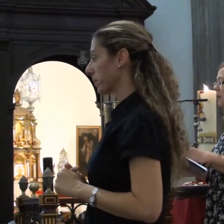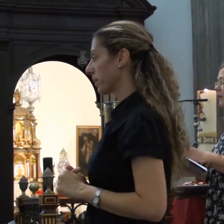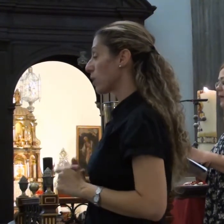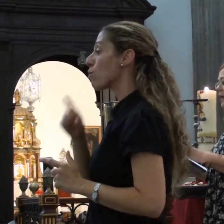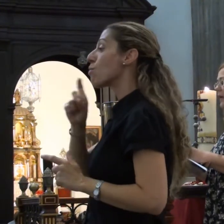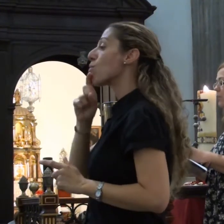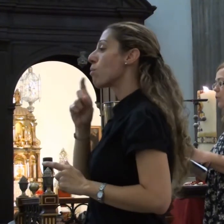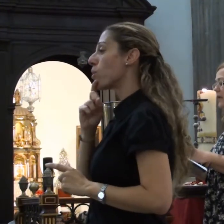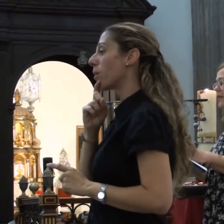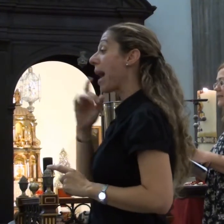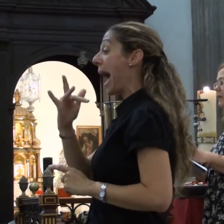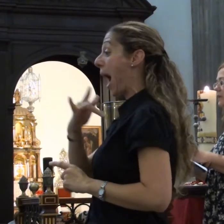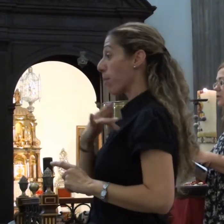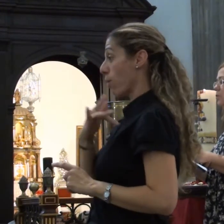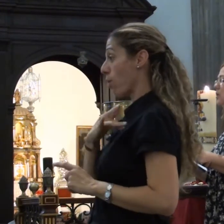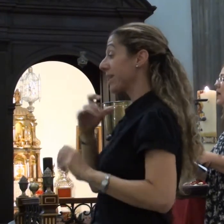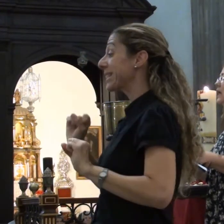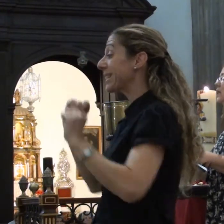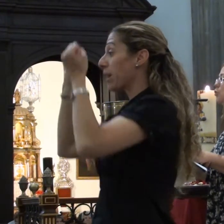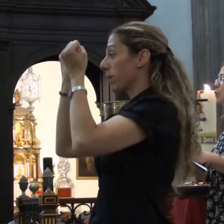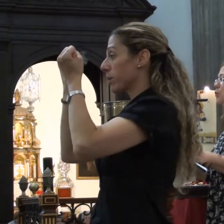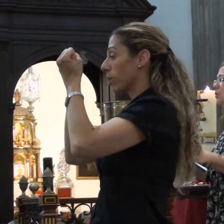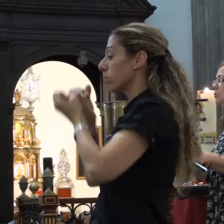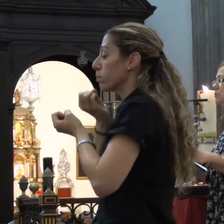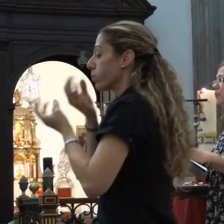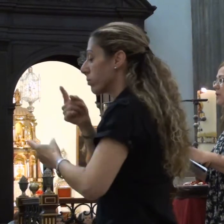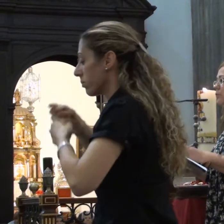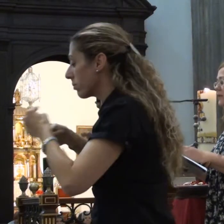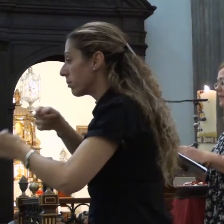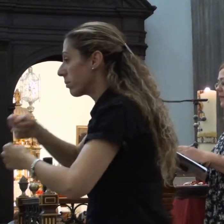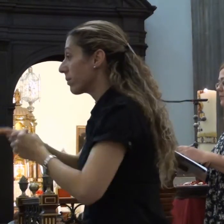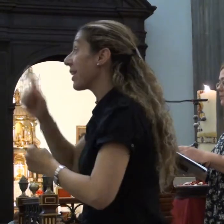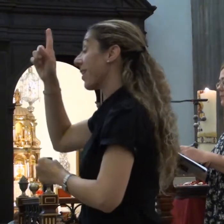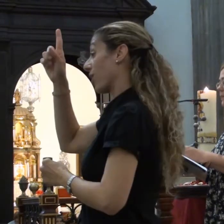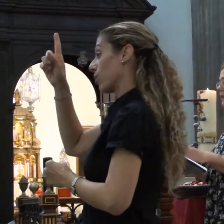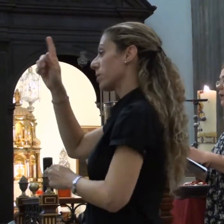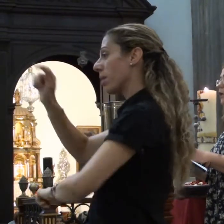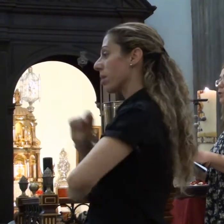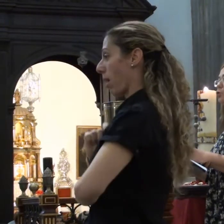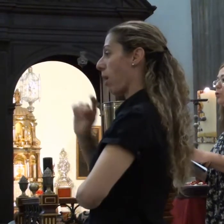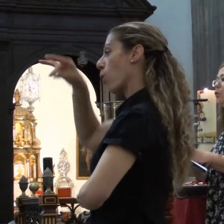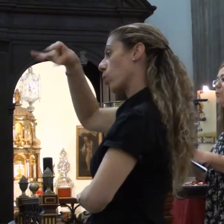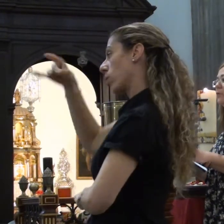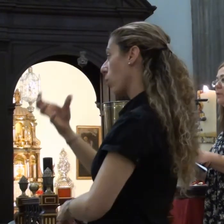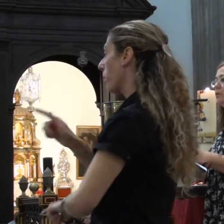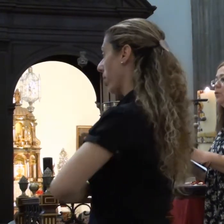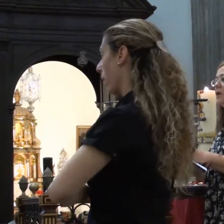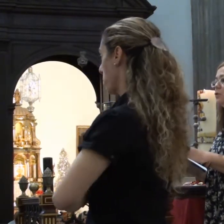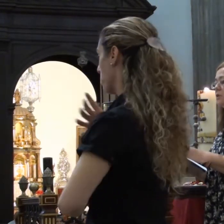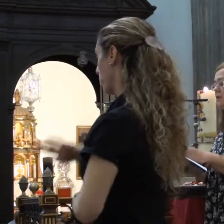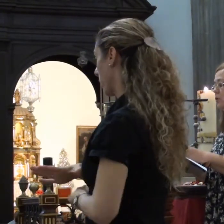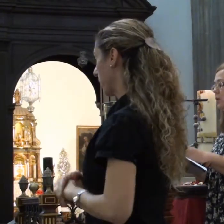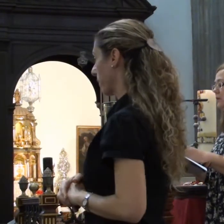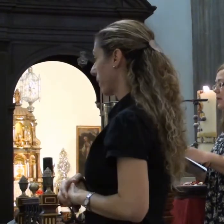transmitiéndoles el amor y la salvación que solo Dios puede ofrecer todos los movimientos